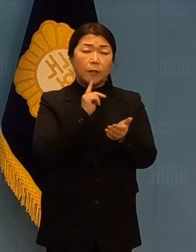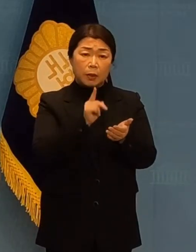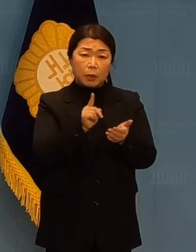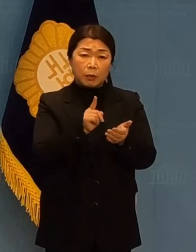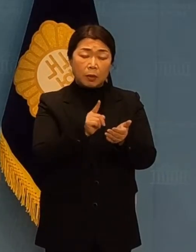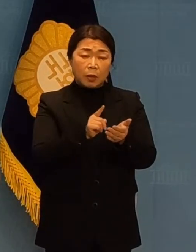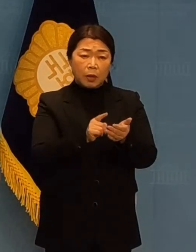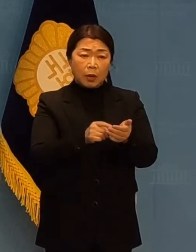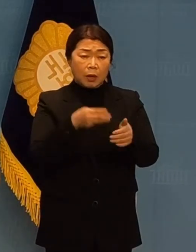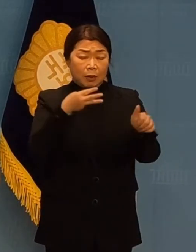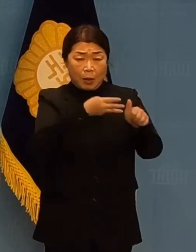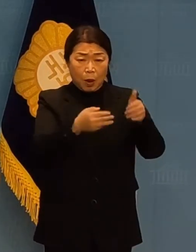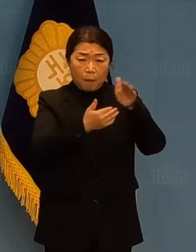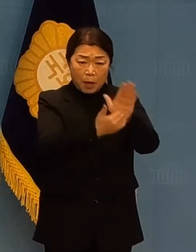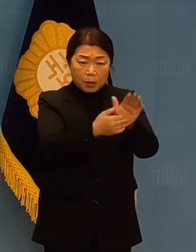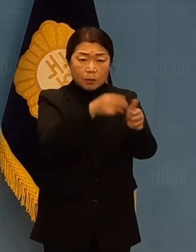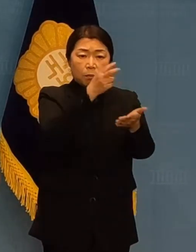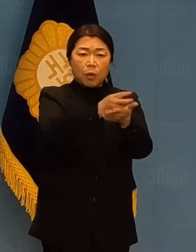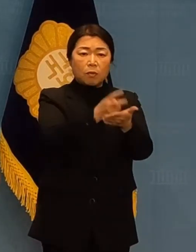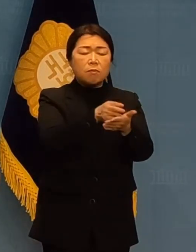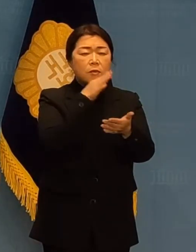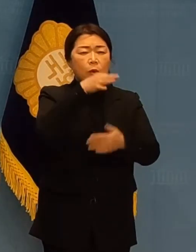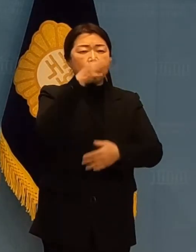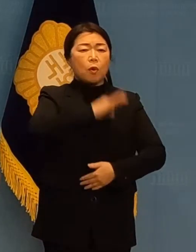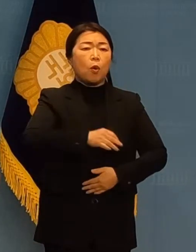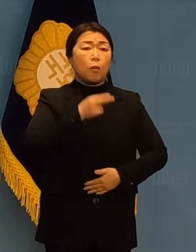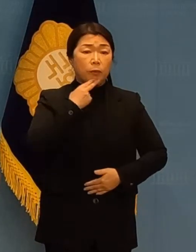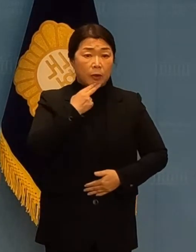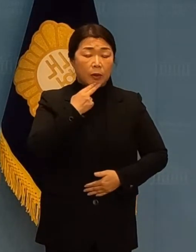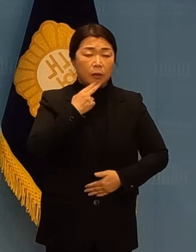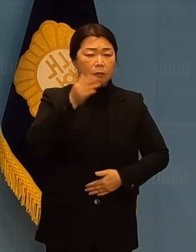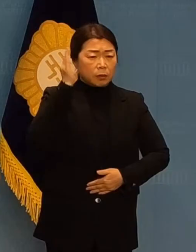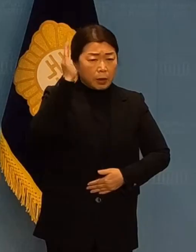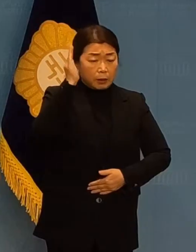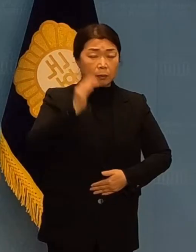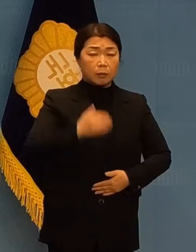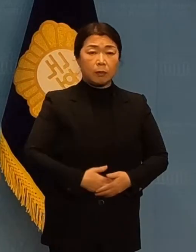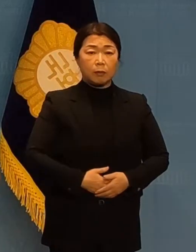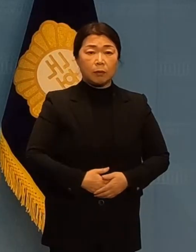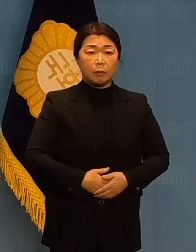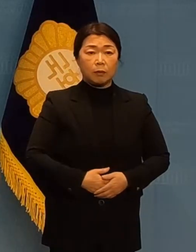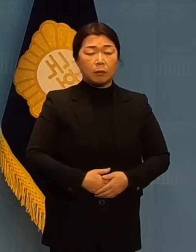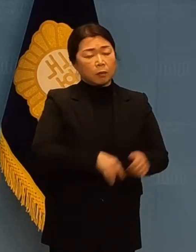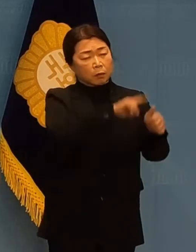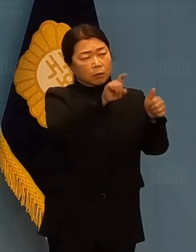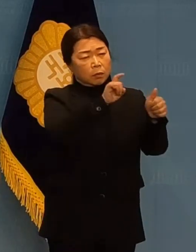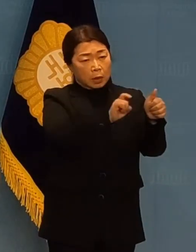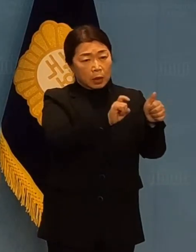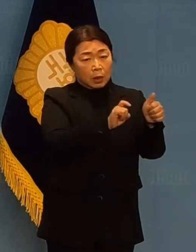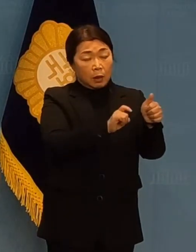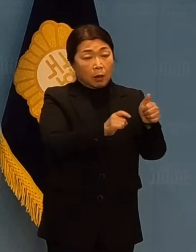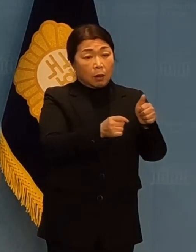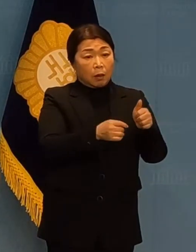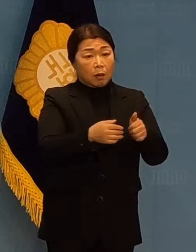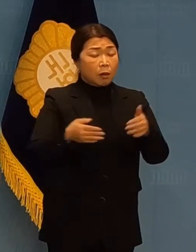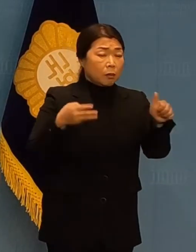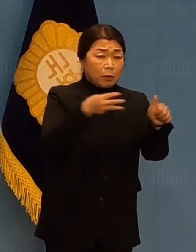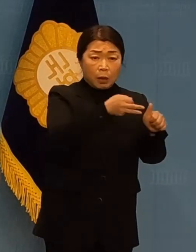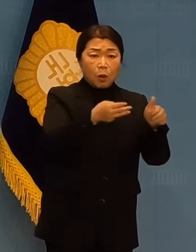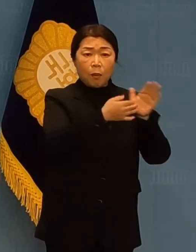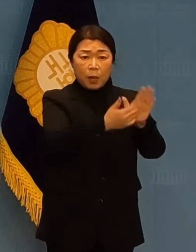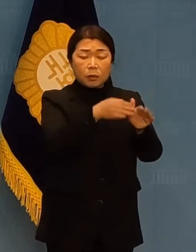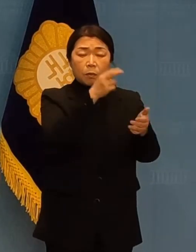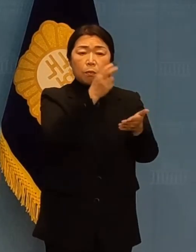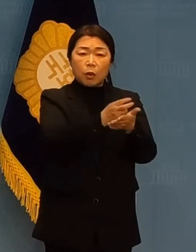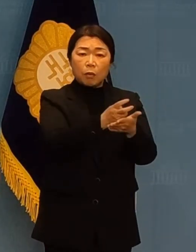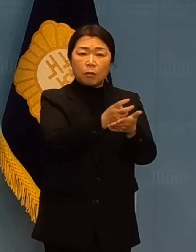테러 방지법 적용에 실익이 없다라고 평가를 절하했습니다. 테러 방지법에 의해서 테러를